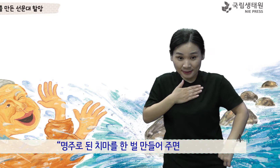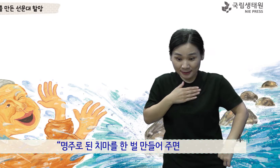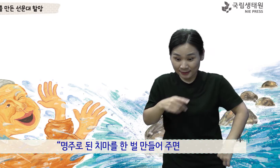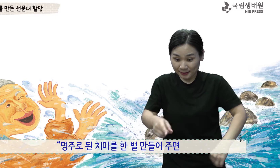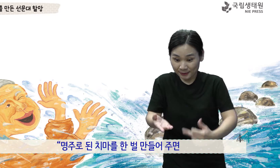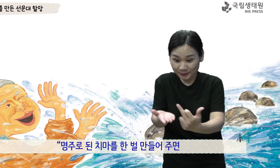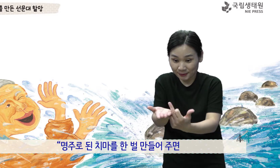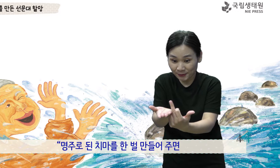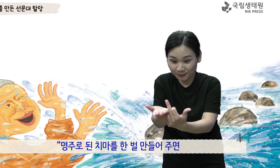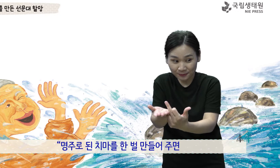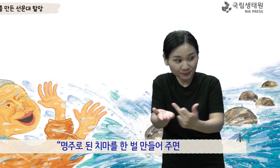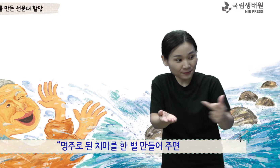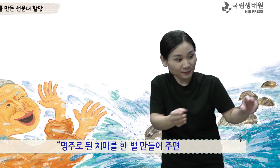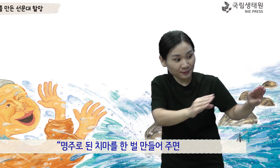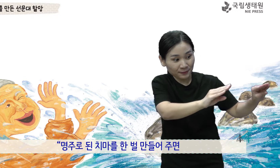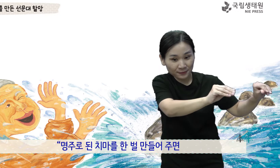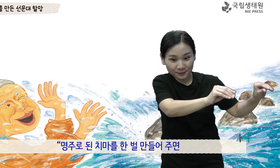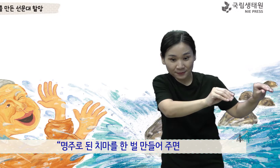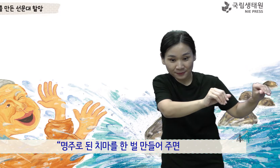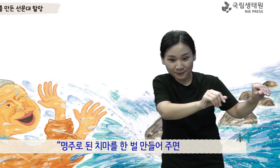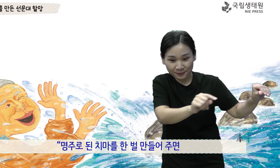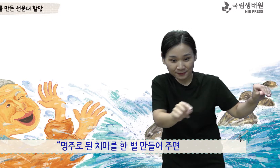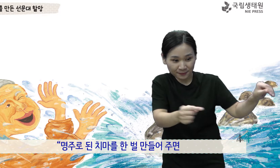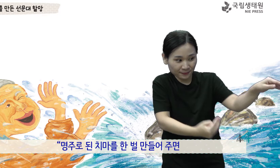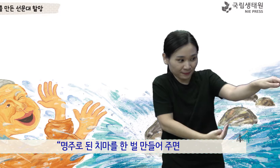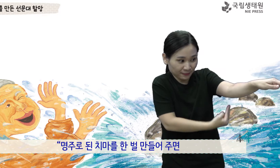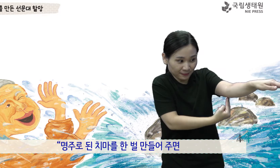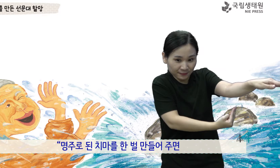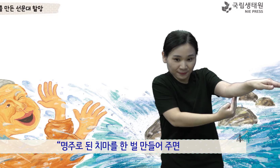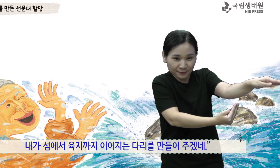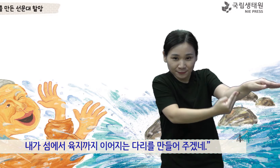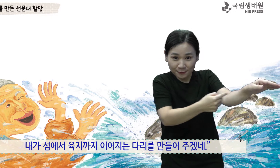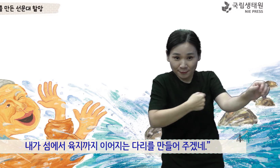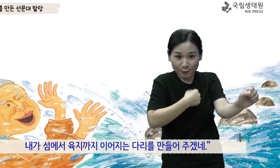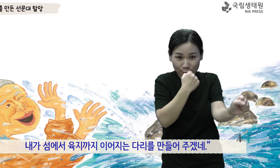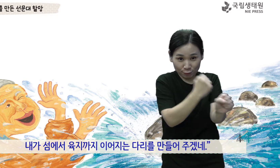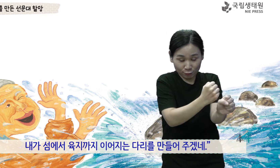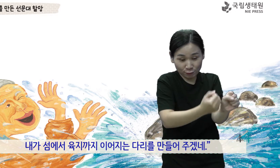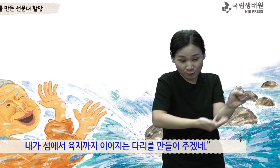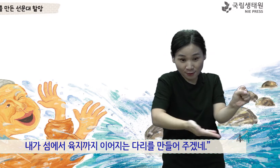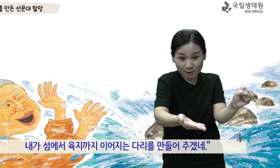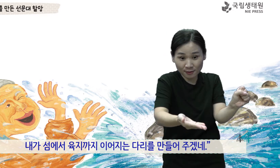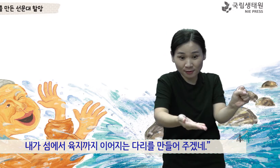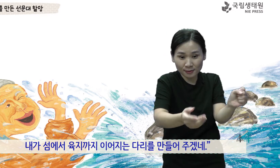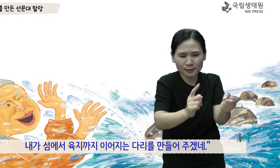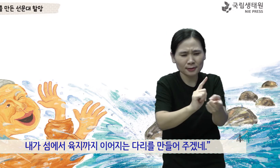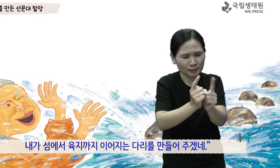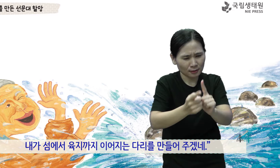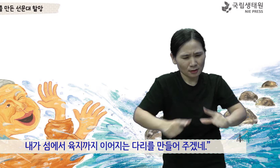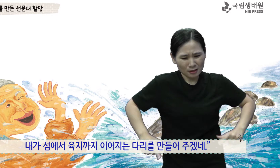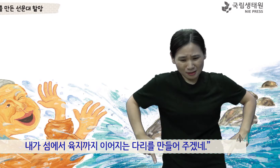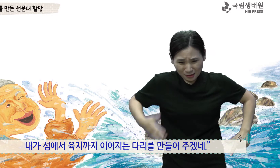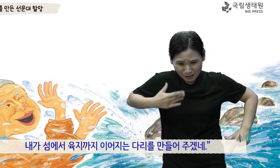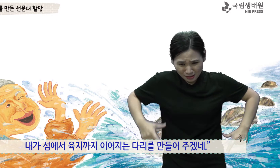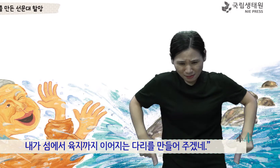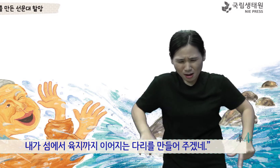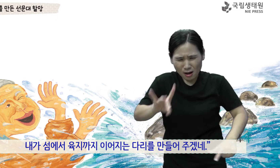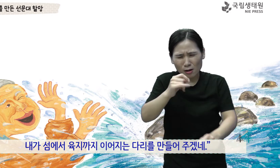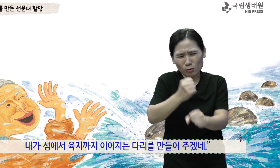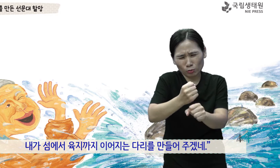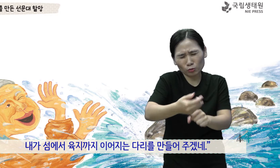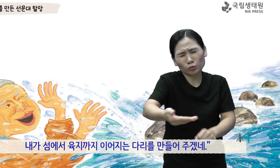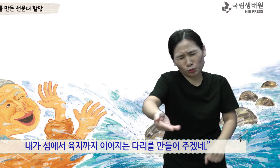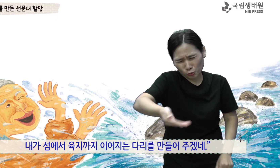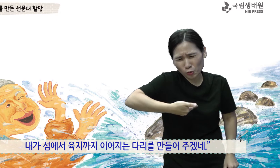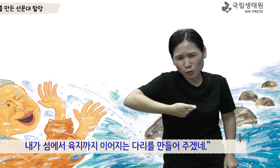명주로 된 치마를 한 벌 만들어주면 내가 섬에서 육지까지 이어지는 다리를